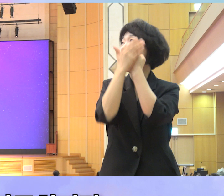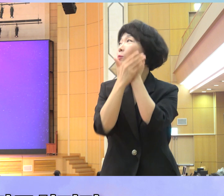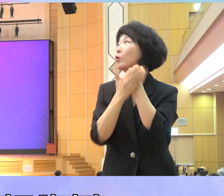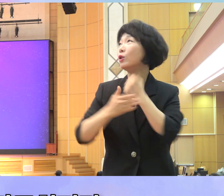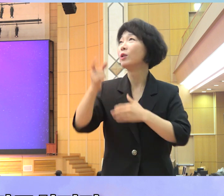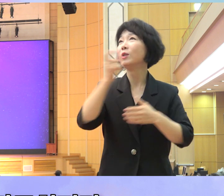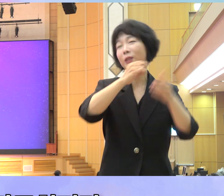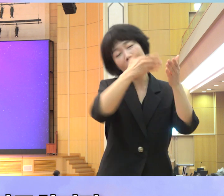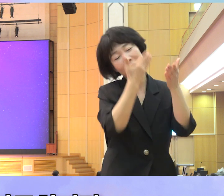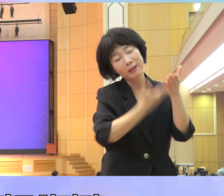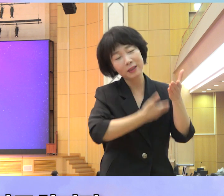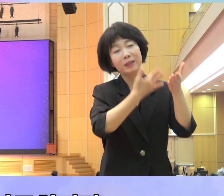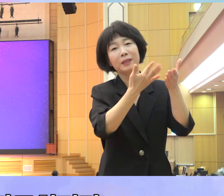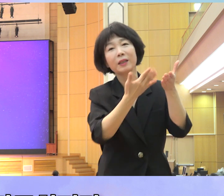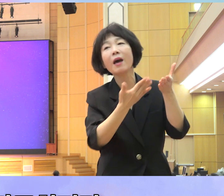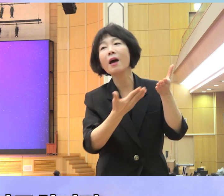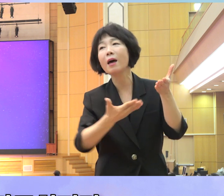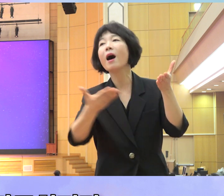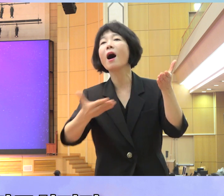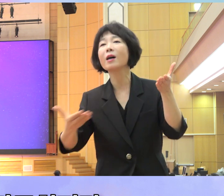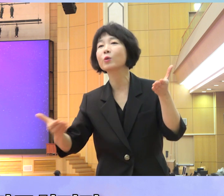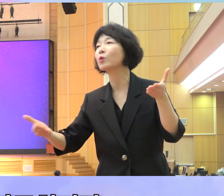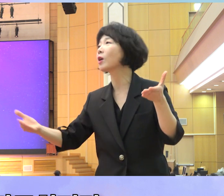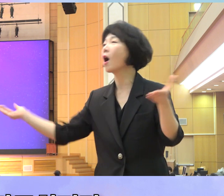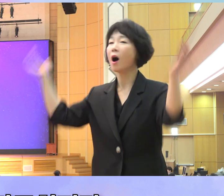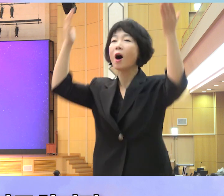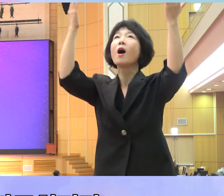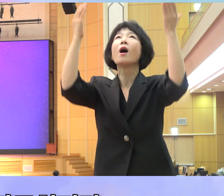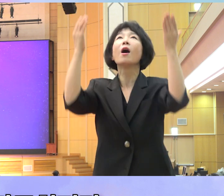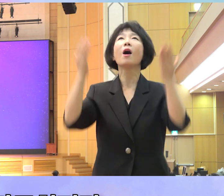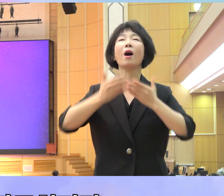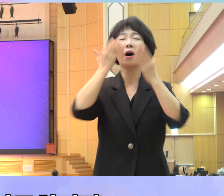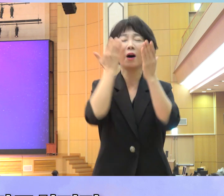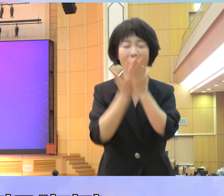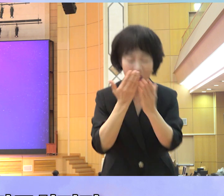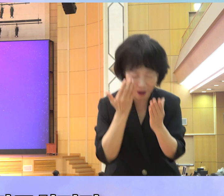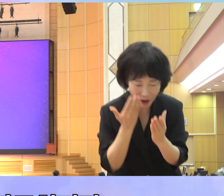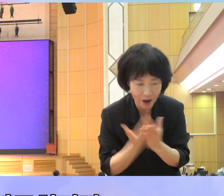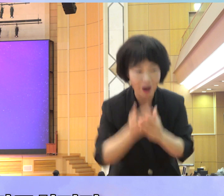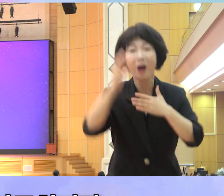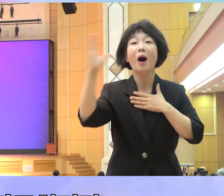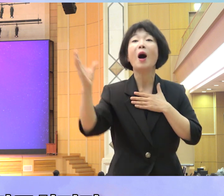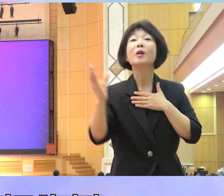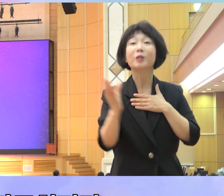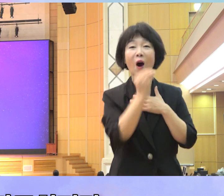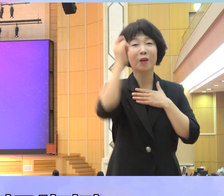은혜의 강물 흐르게 하소서.